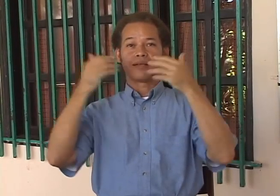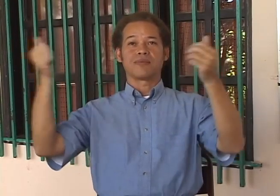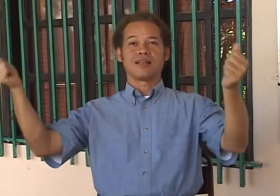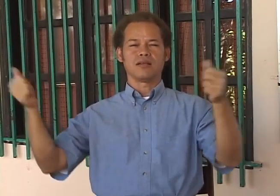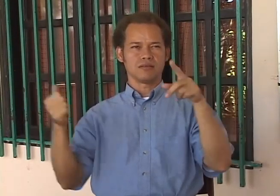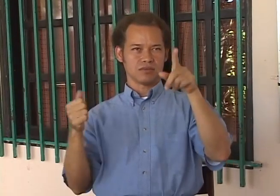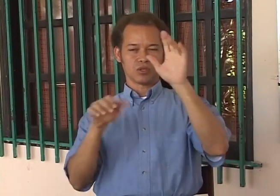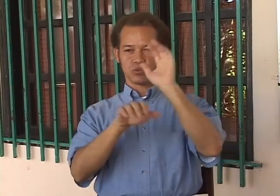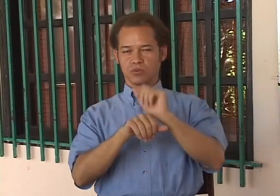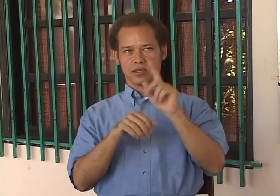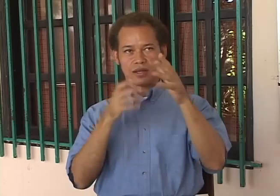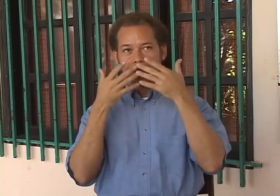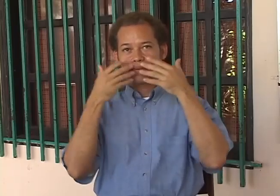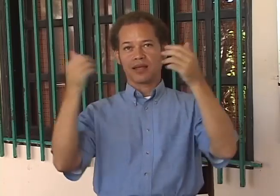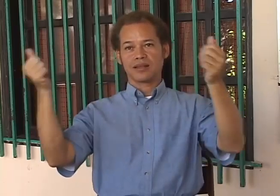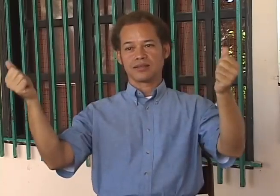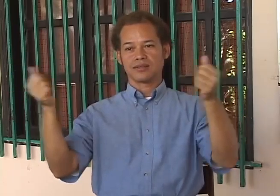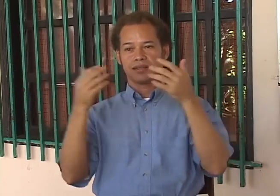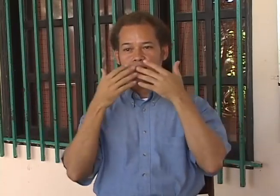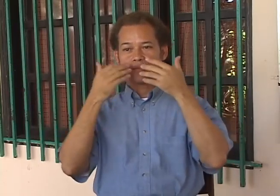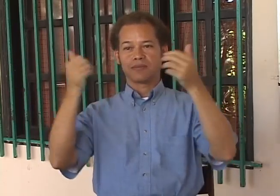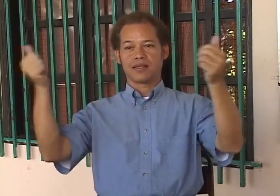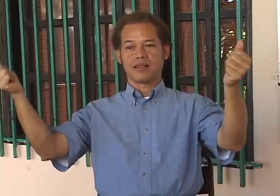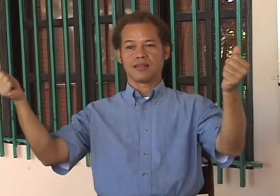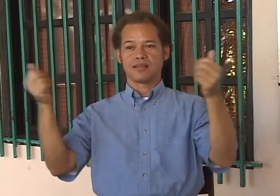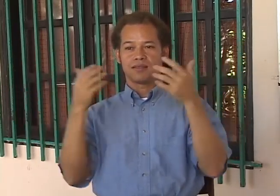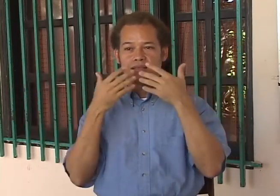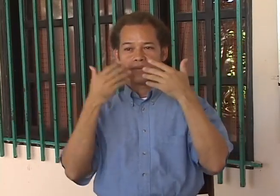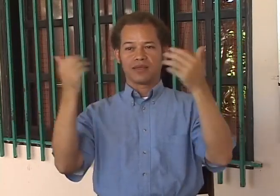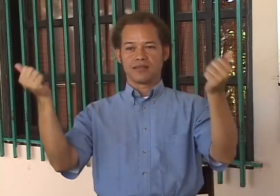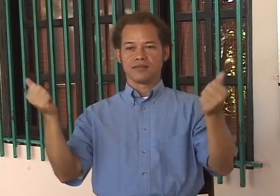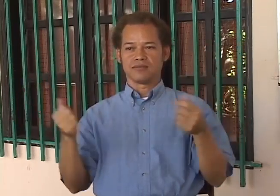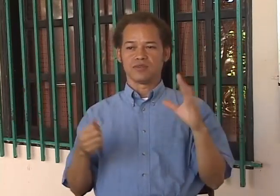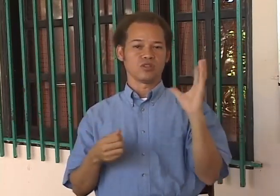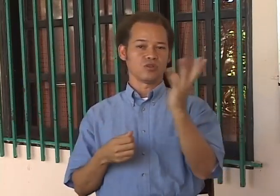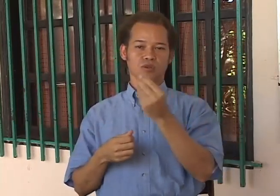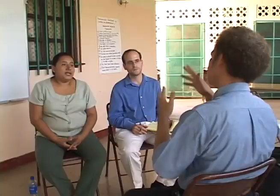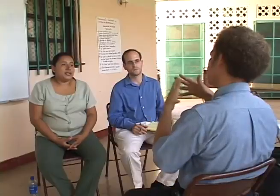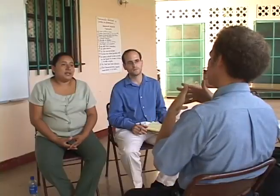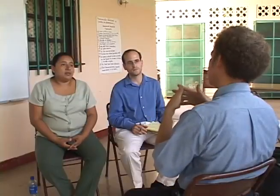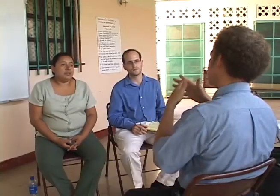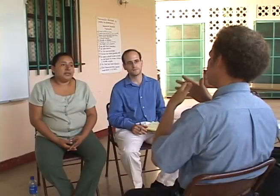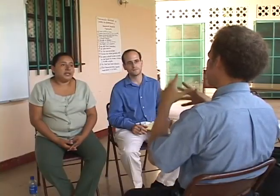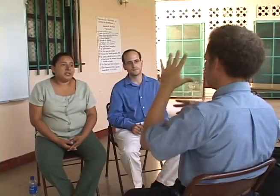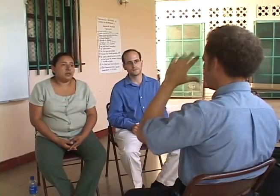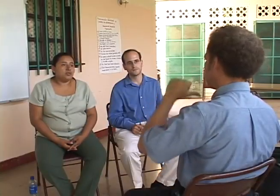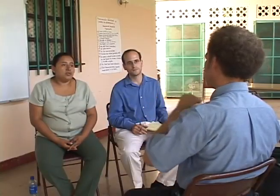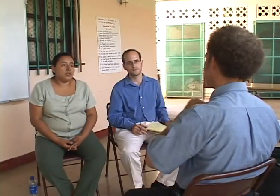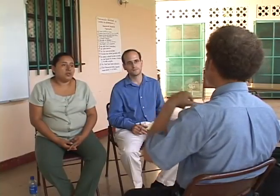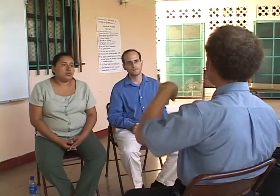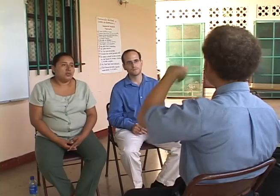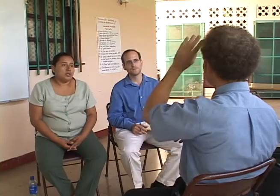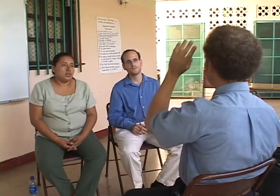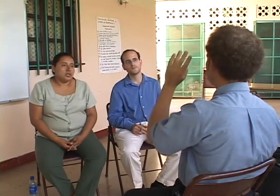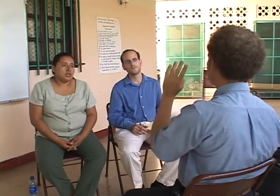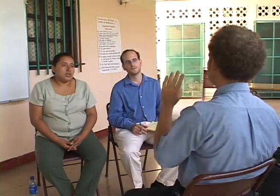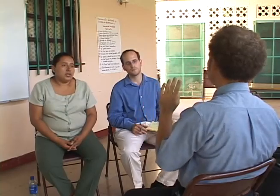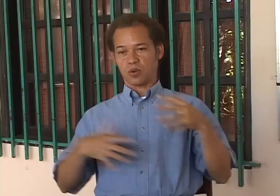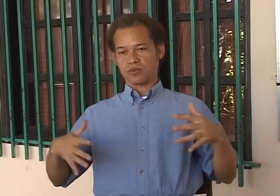y entonces tenemos de que él hacía esto, tenía una costumbre de como de tirar besos o de saludar de esta manera. Vamos